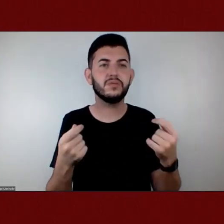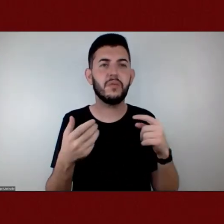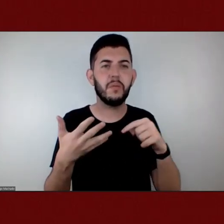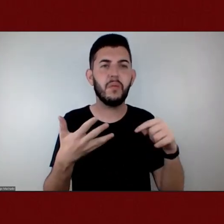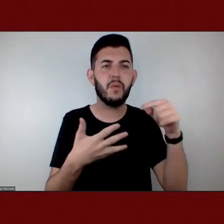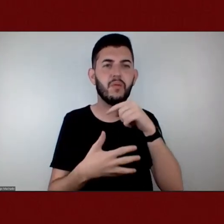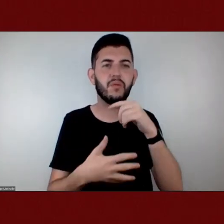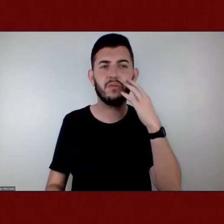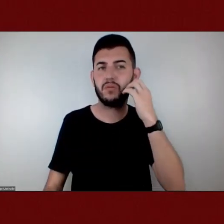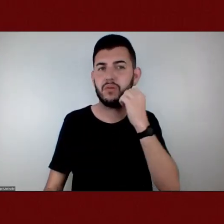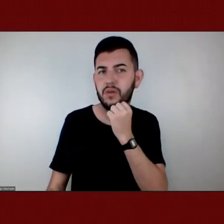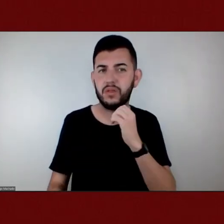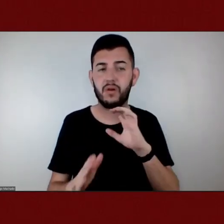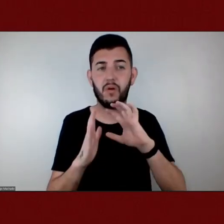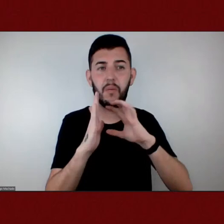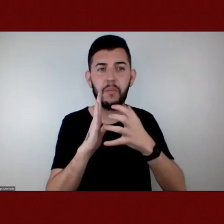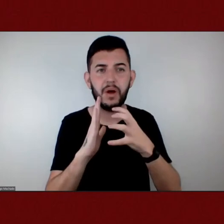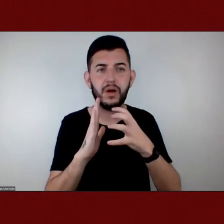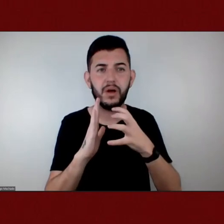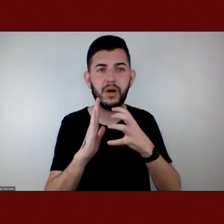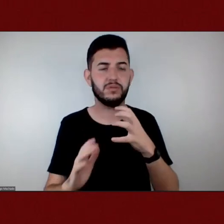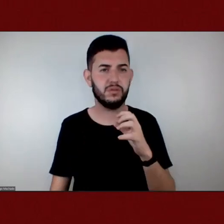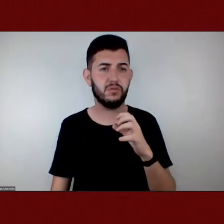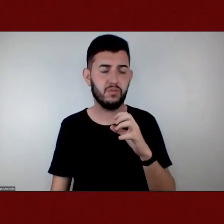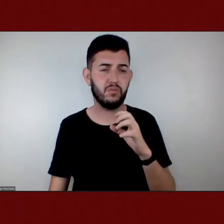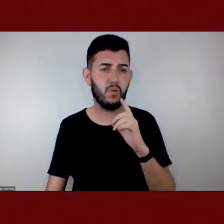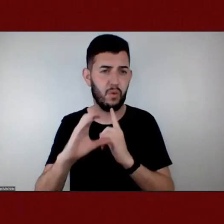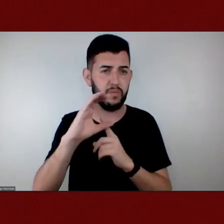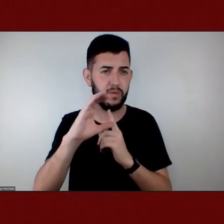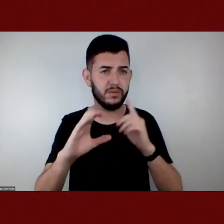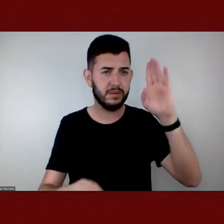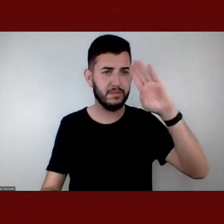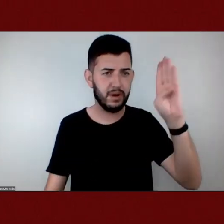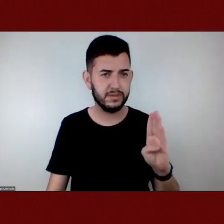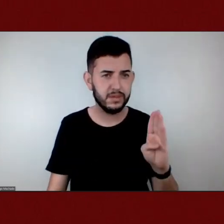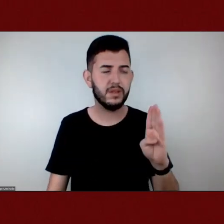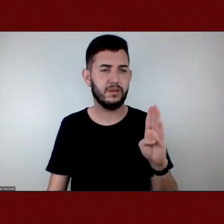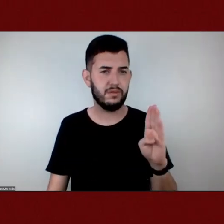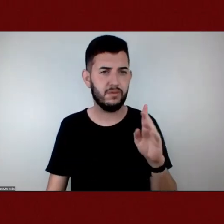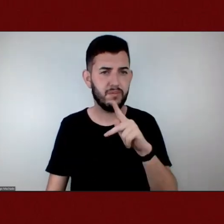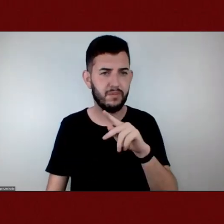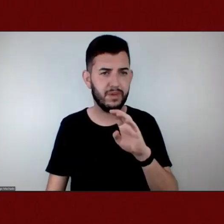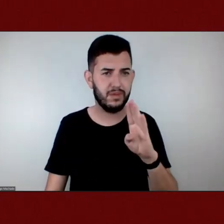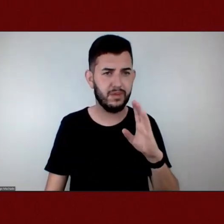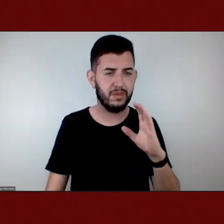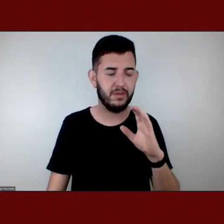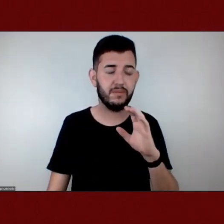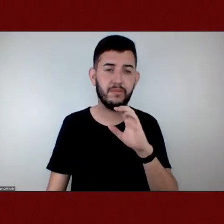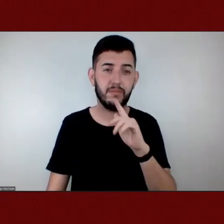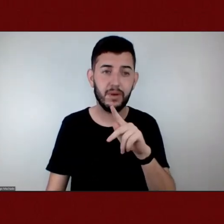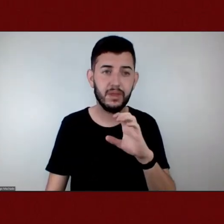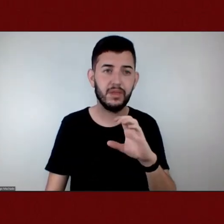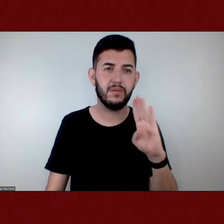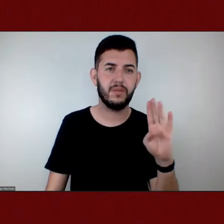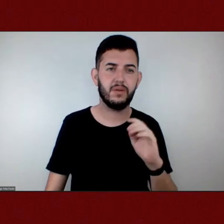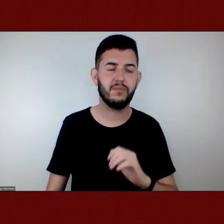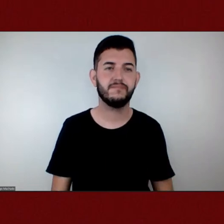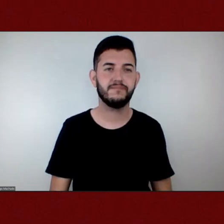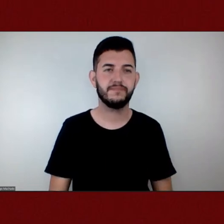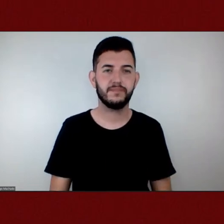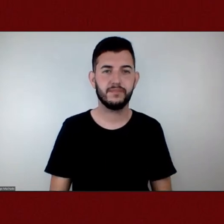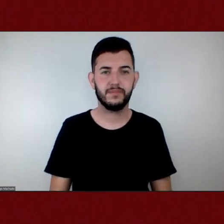adesão ao Partidão, o Partido Comunista Brasileiro. Não que o vínculo férreo com a